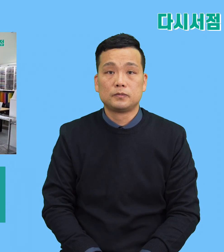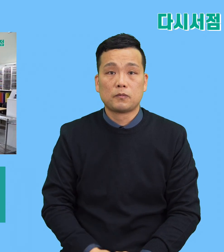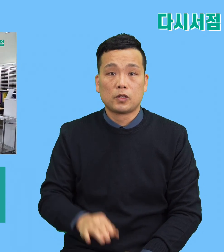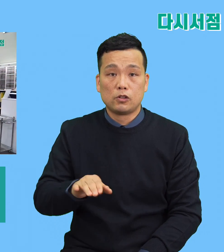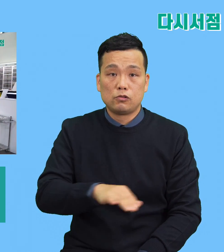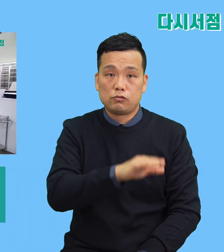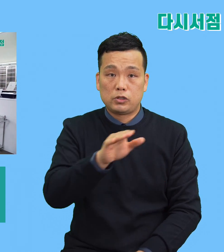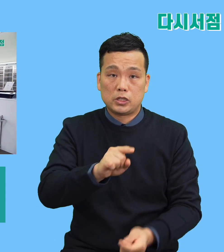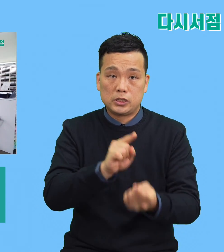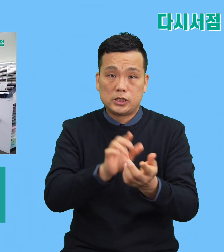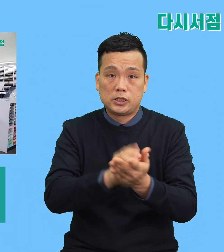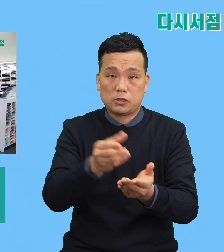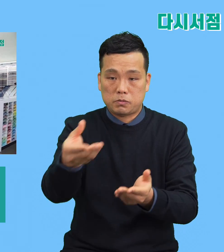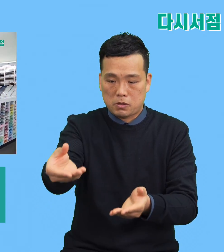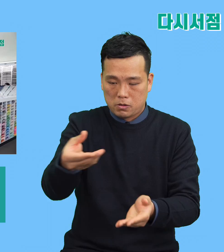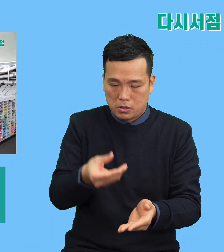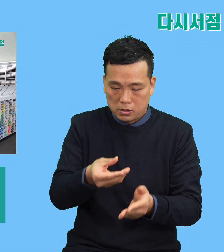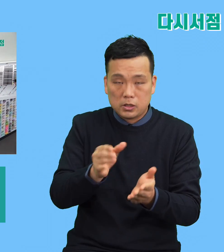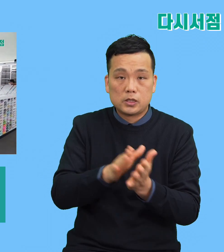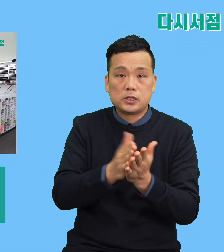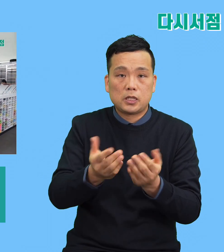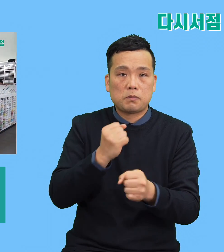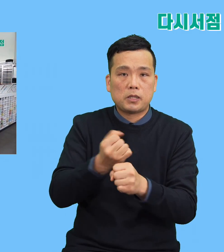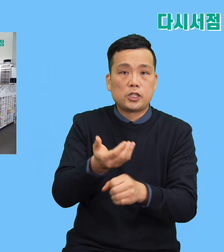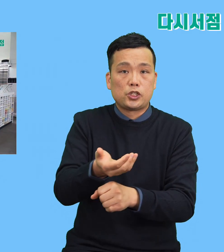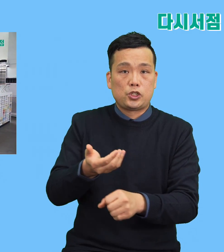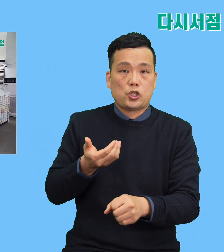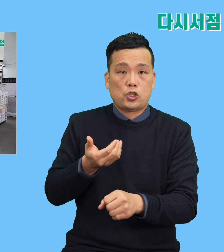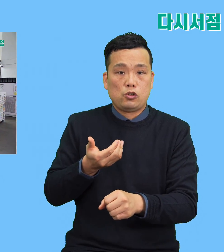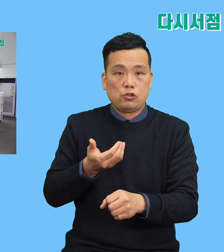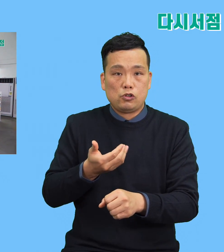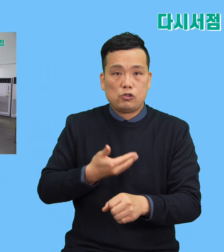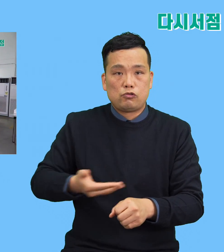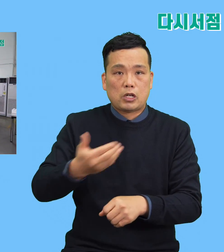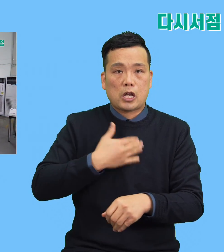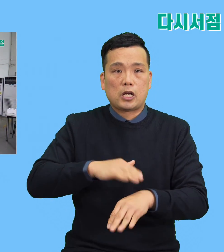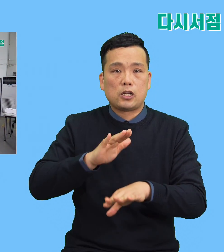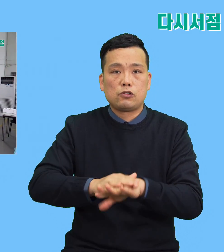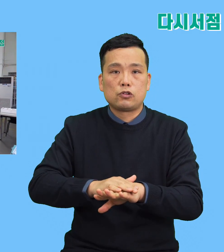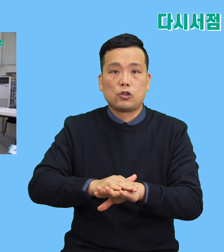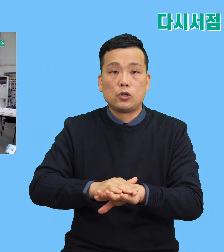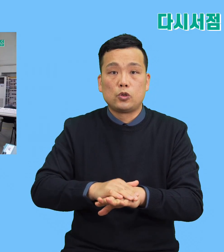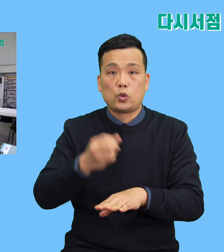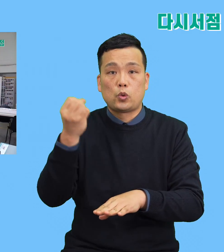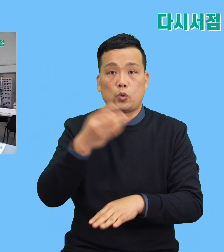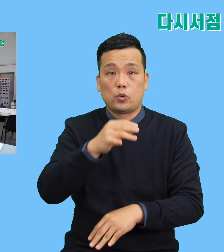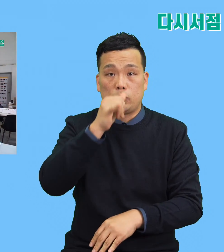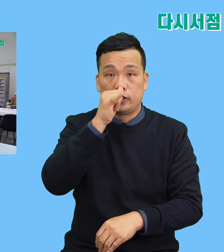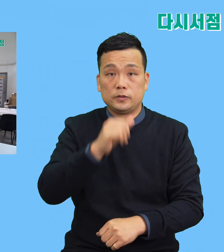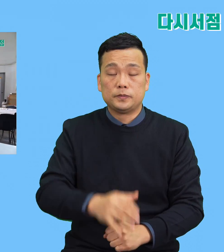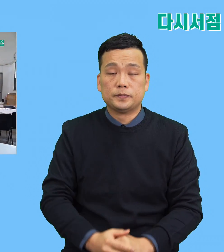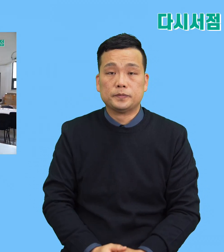우리가 만져볼 수 있도록 책을 만들기 전에 우리가 알아야 할 것이 또 하나 있습니다.